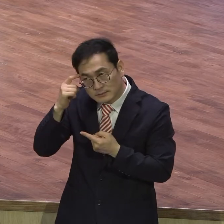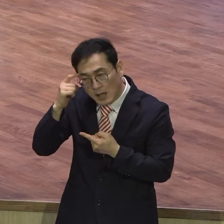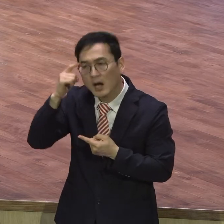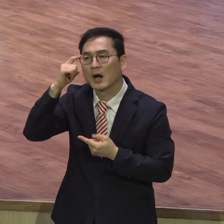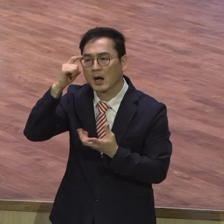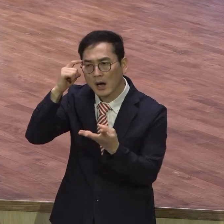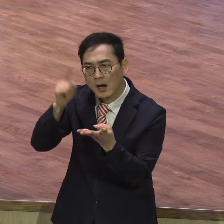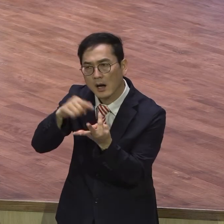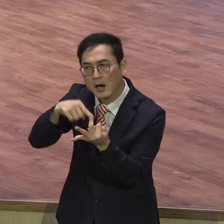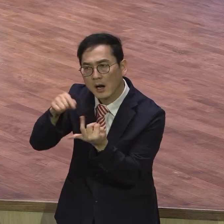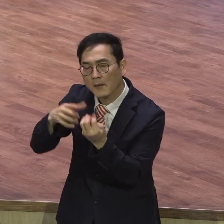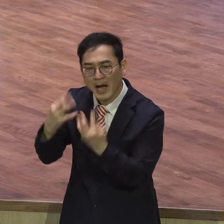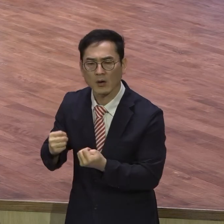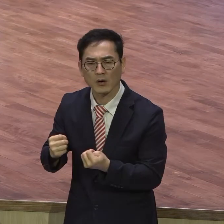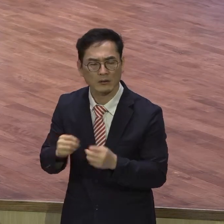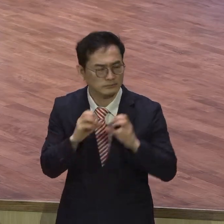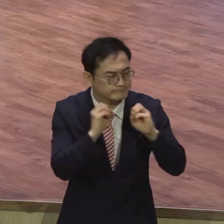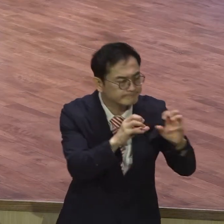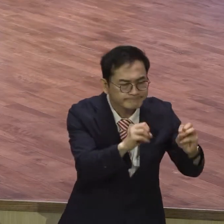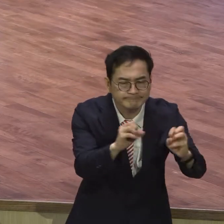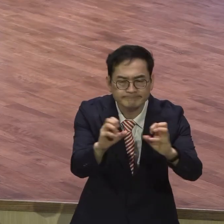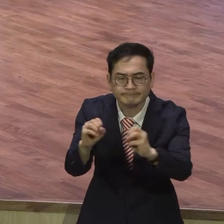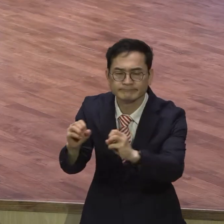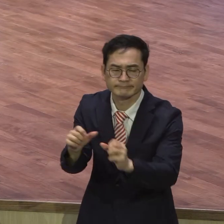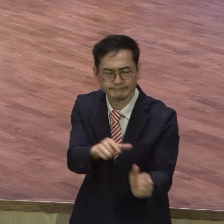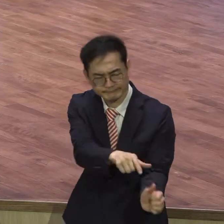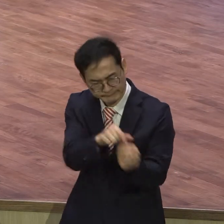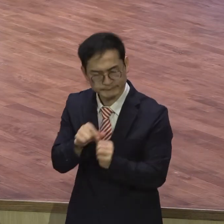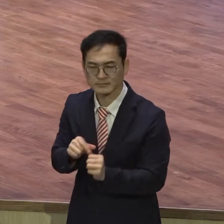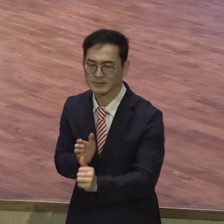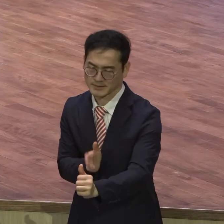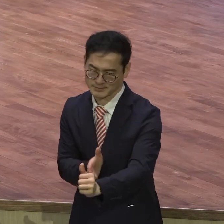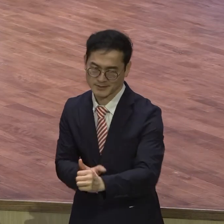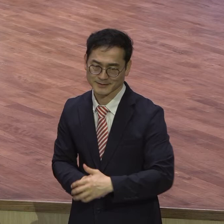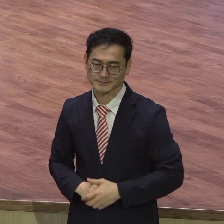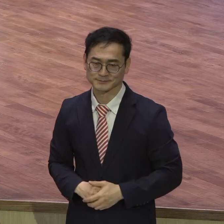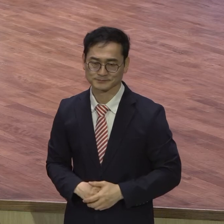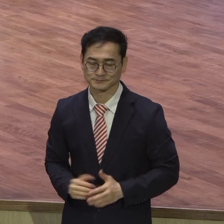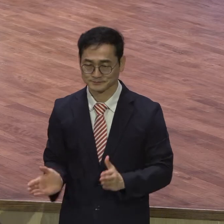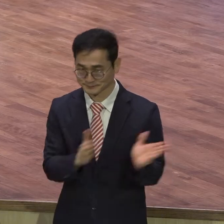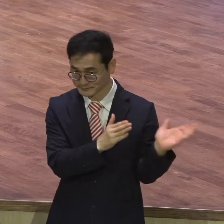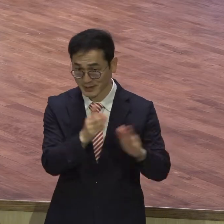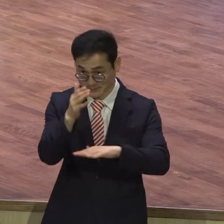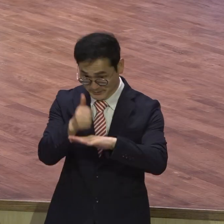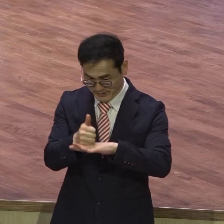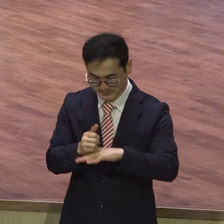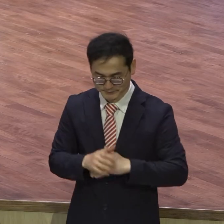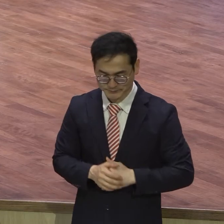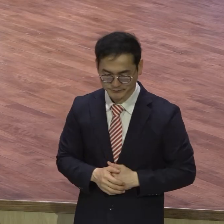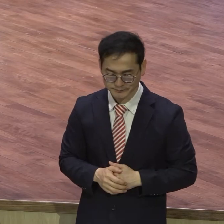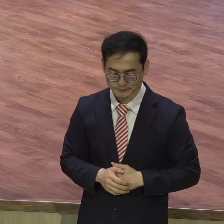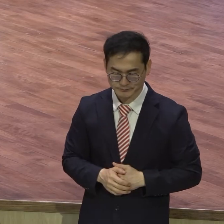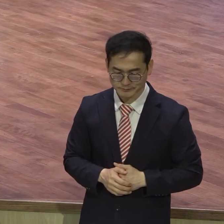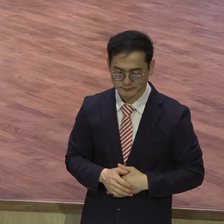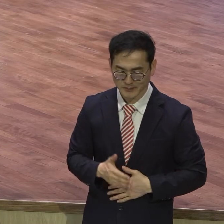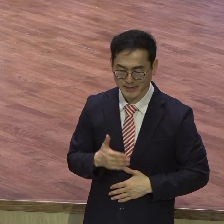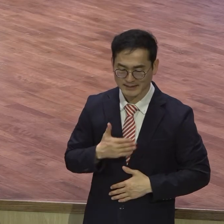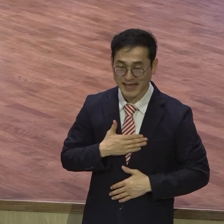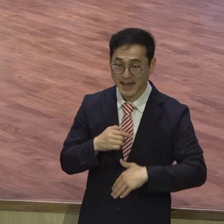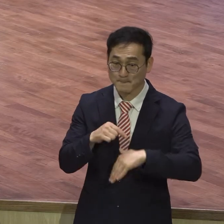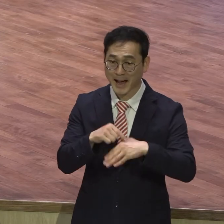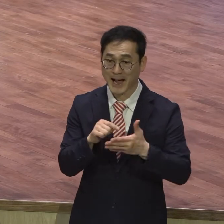제자 되시기를 재므로 축복합니다 결론입니다 내 마음의